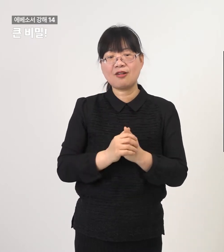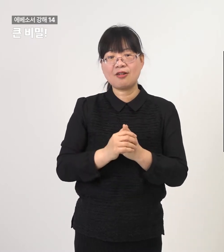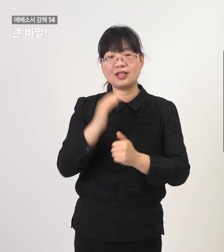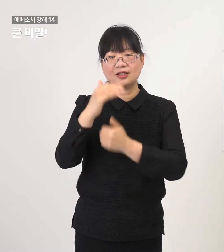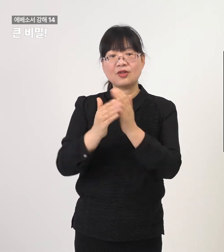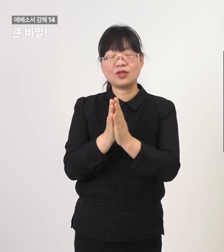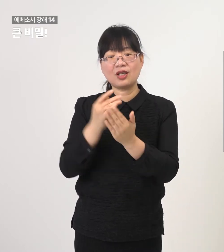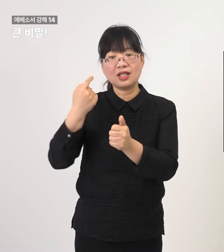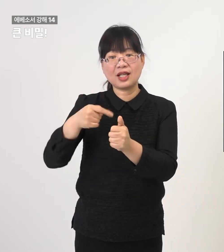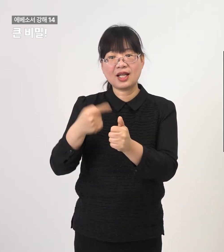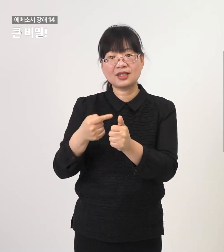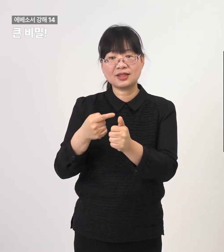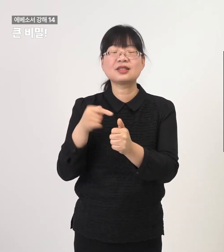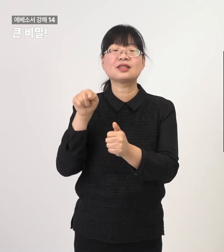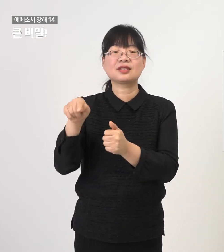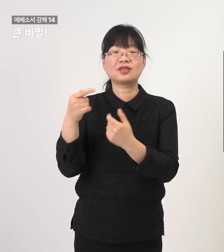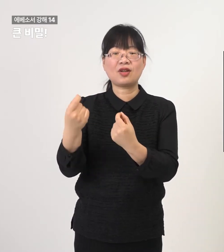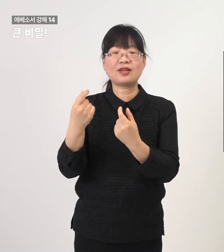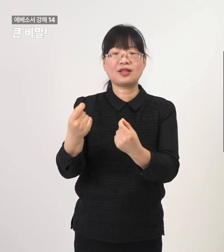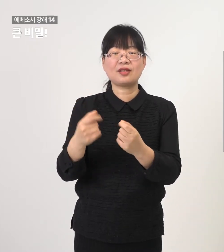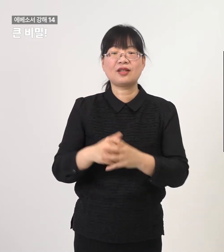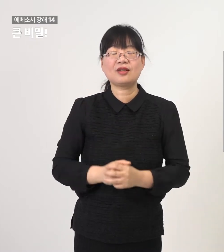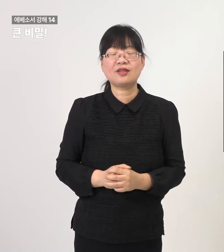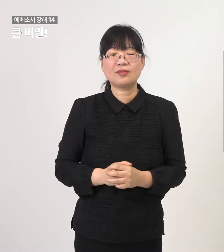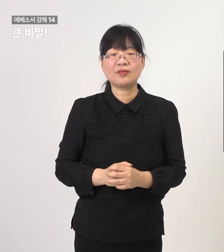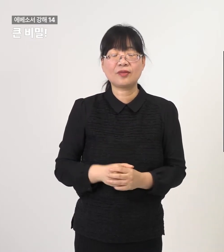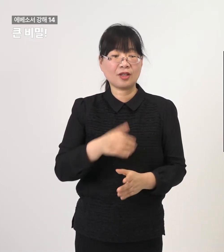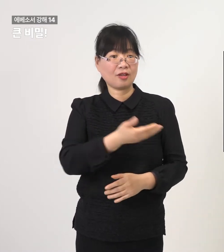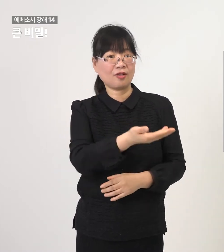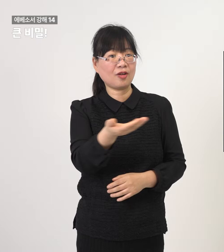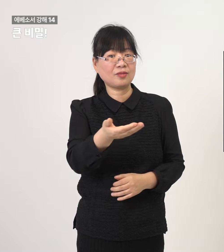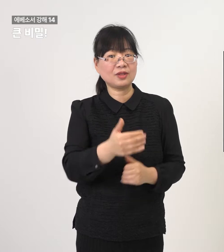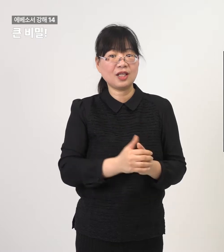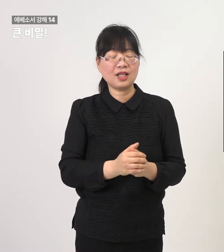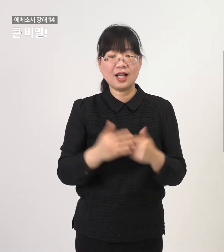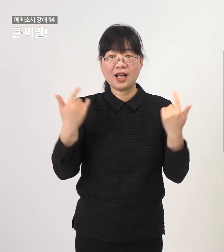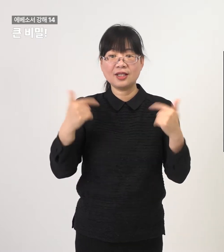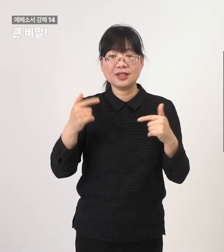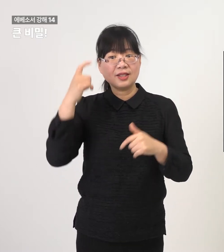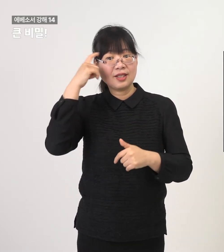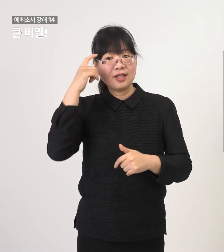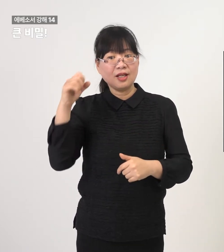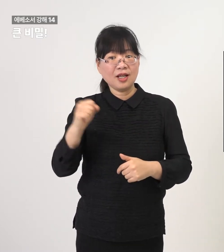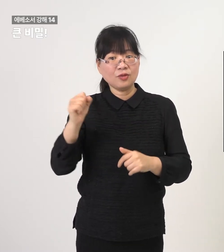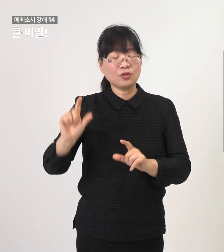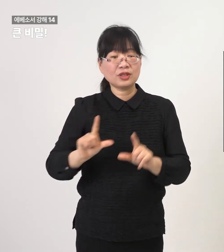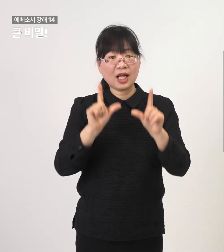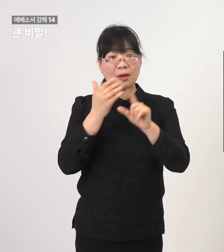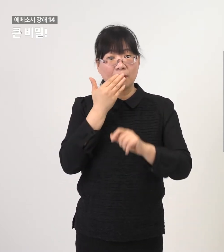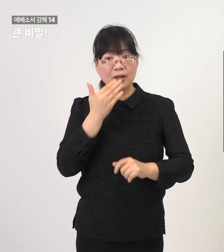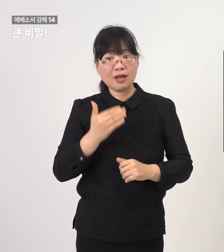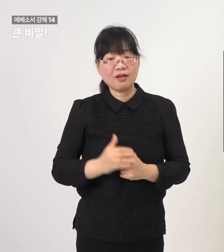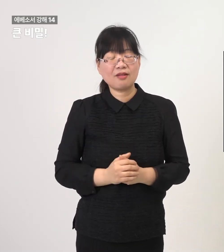성경의 가르침이라 말이죠. 근데 여러분 항상 그 인식을 가지고 삽니까?